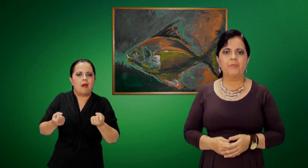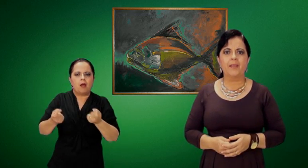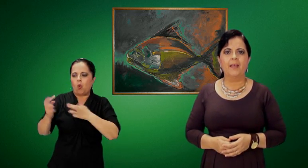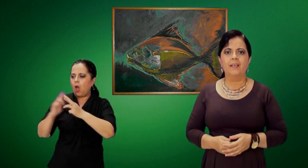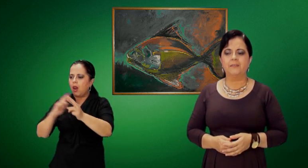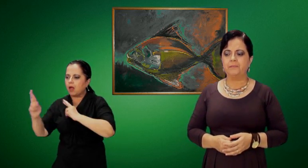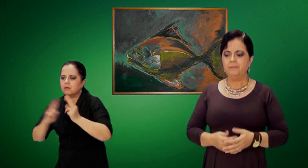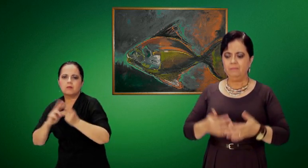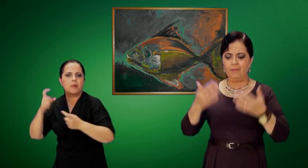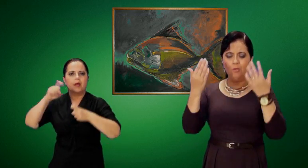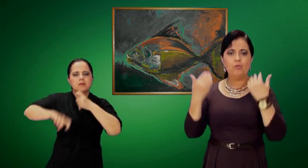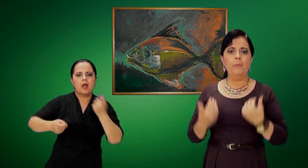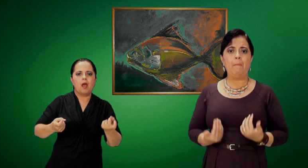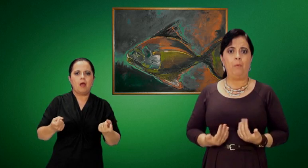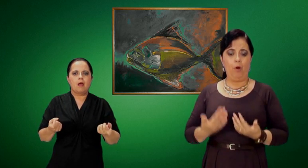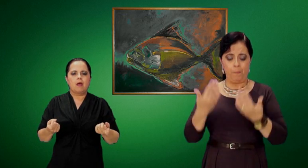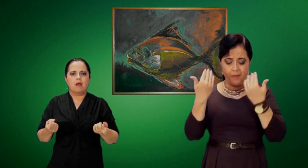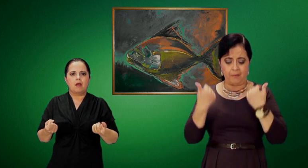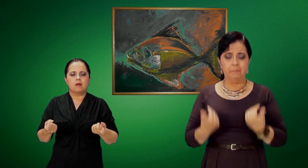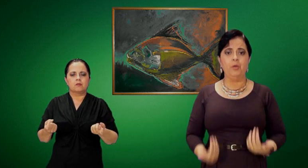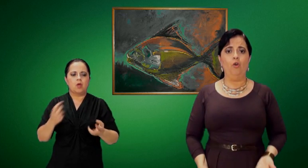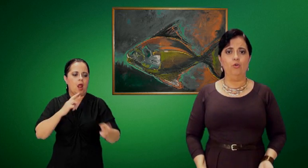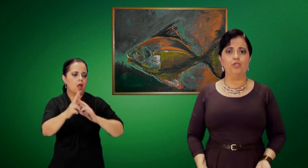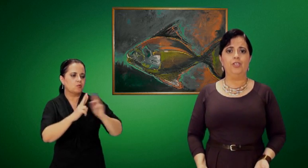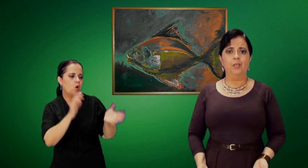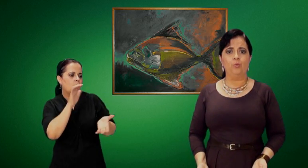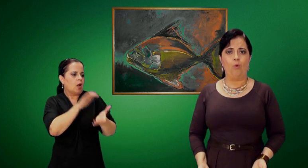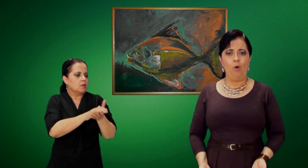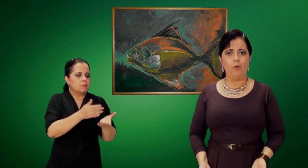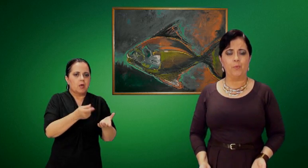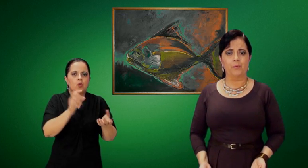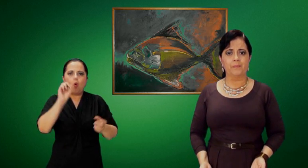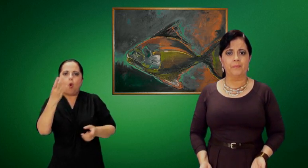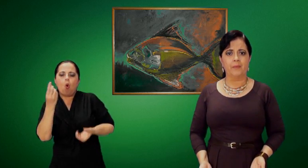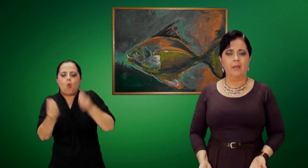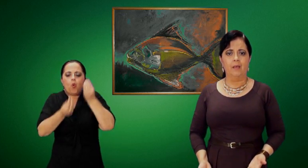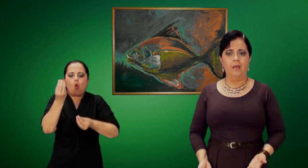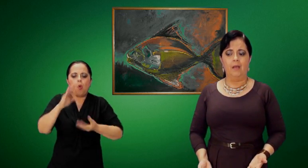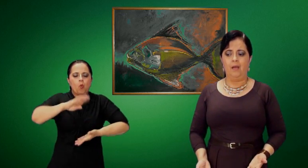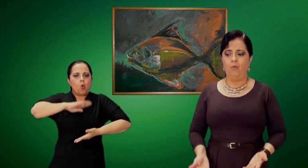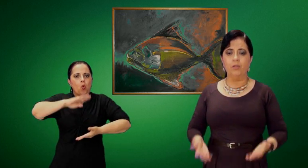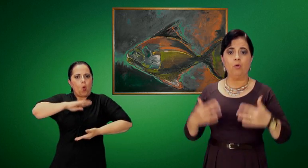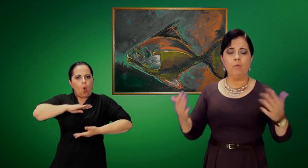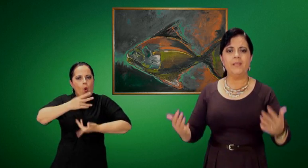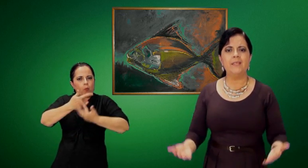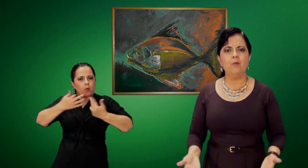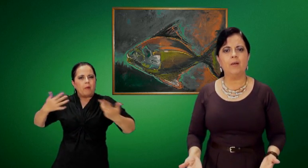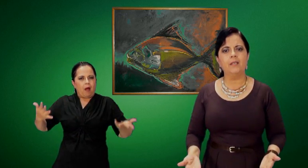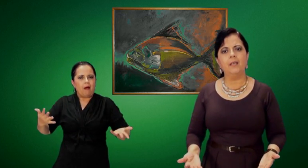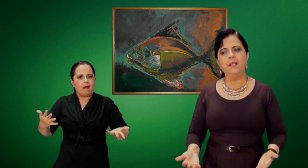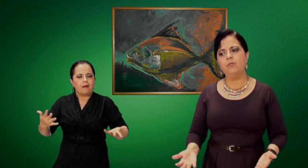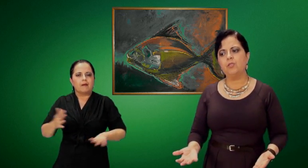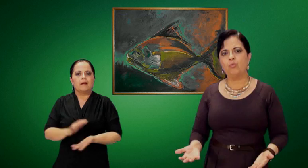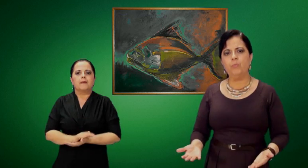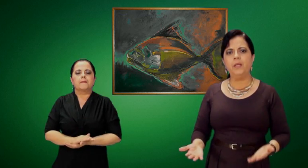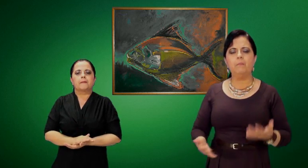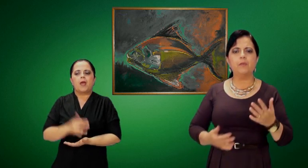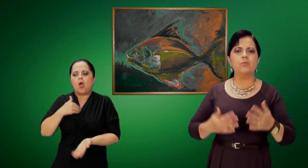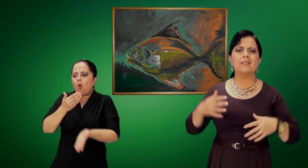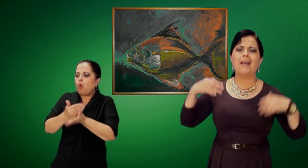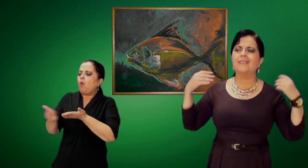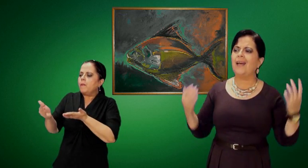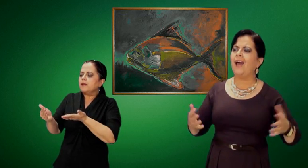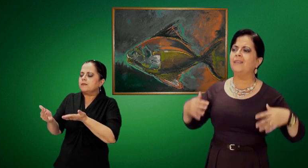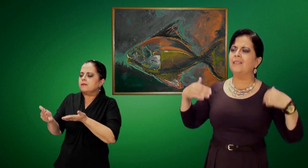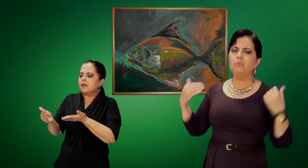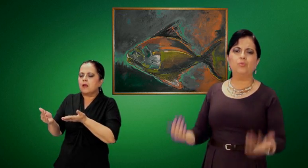sexual, sobre a própria biologia do corpo. Quando eu comecei com aquilo ali, eu descobri que